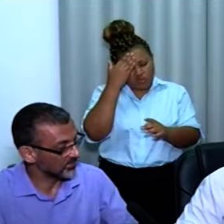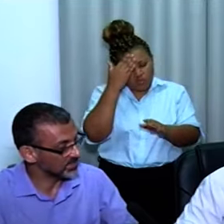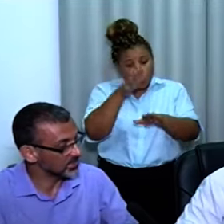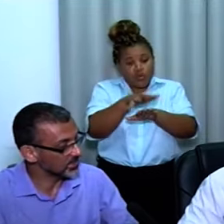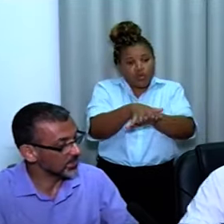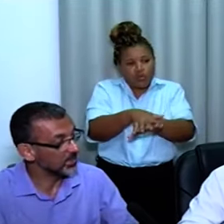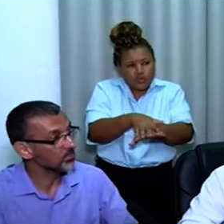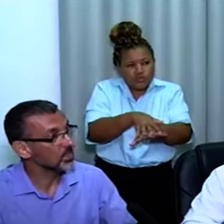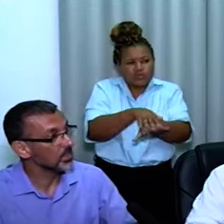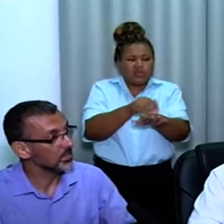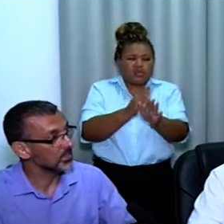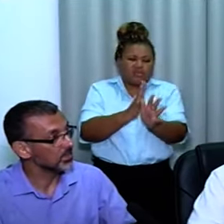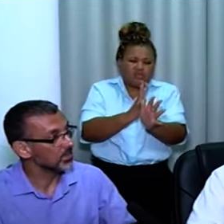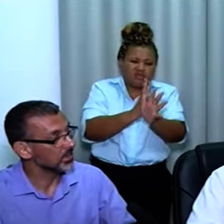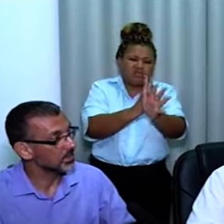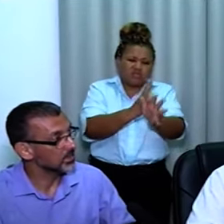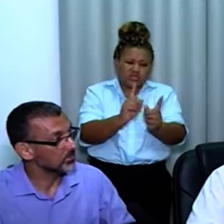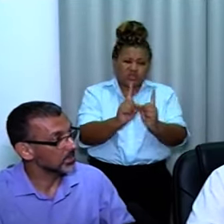sa facilité